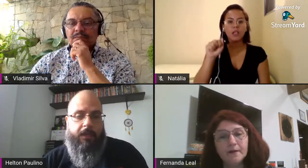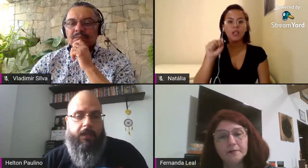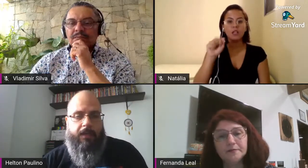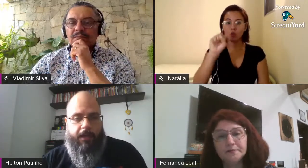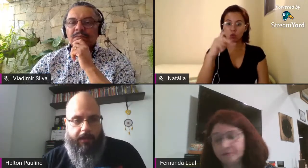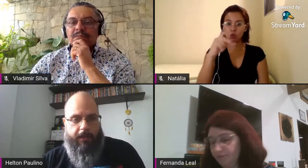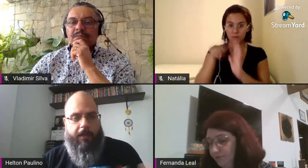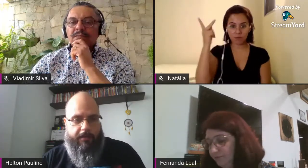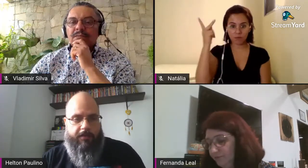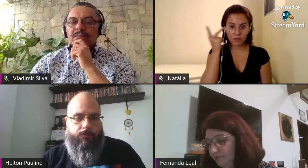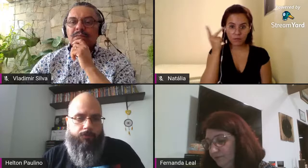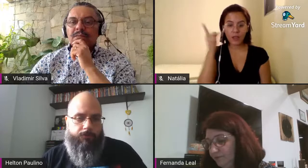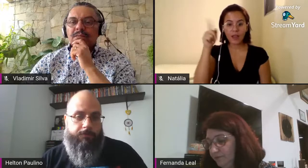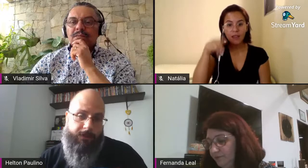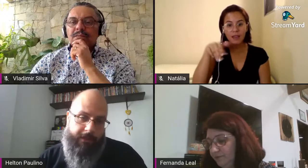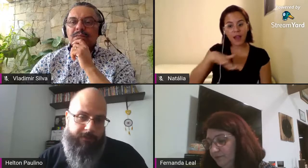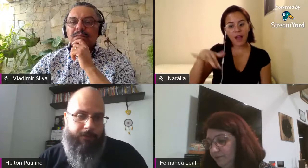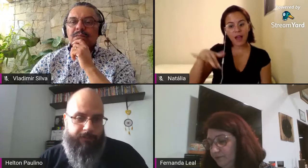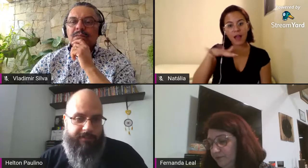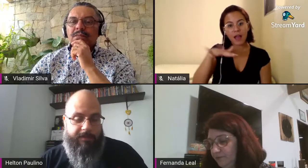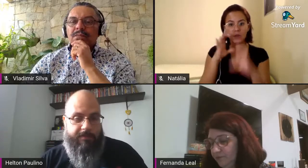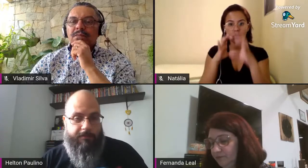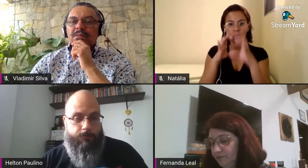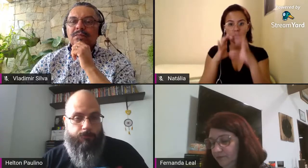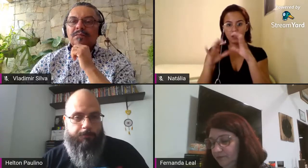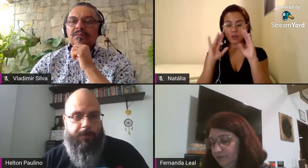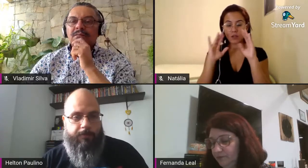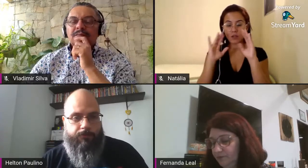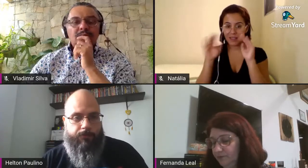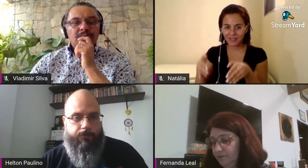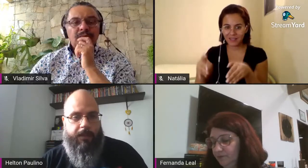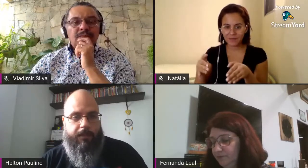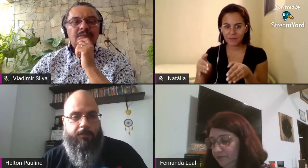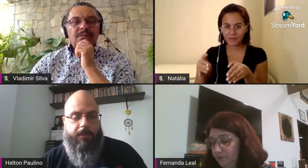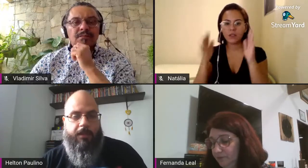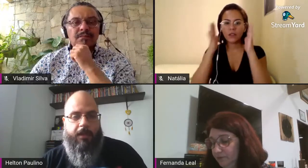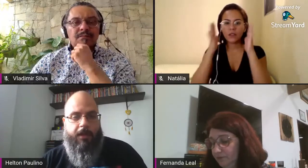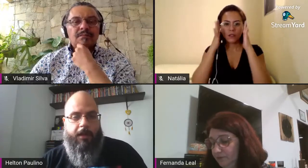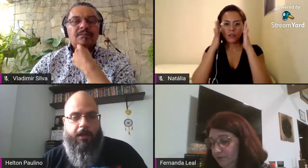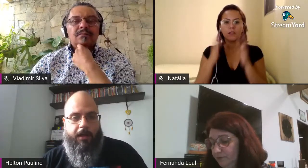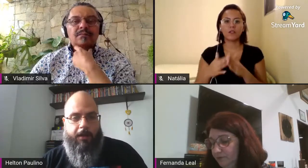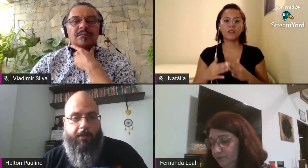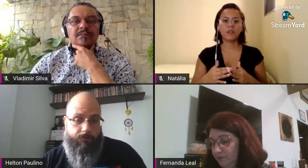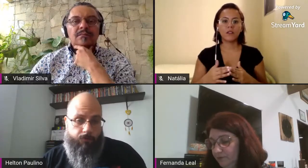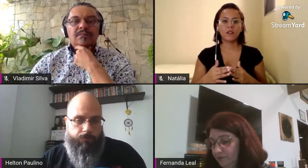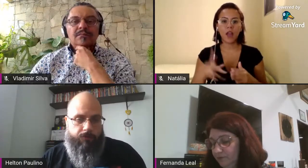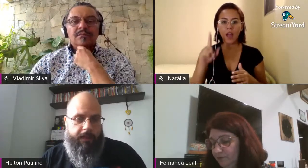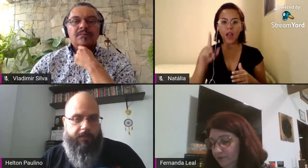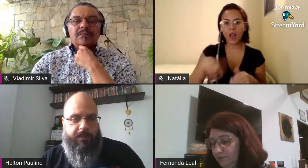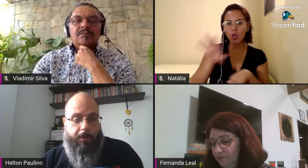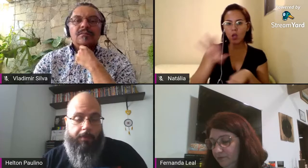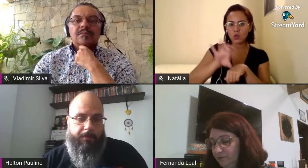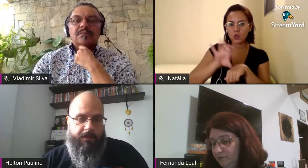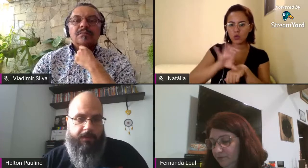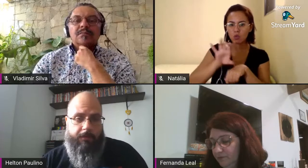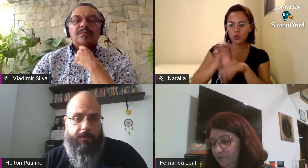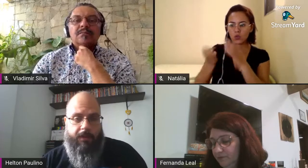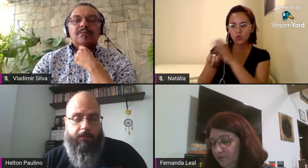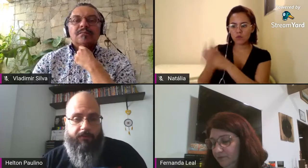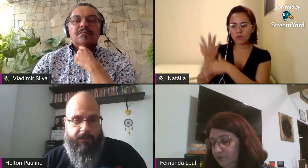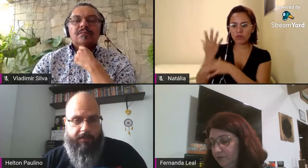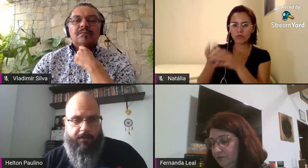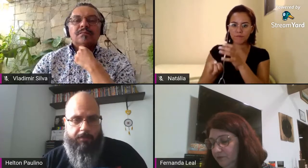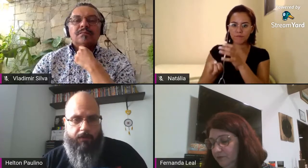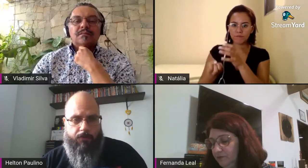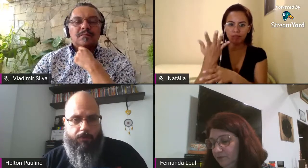específica. E aí, são cursos, a gente gosta sempre de dizer, são cursos primos, o curso de arte e mídia, mas o curso de arte e mídia, propriamente dito, ainda